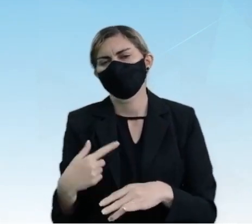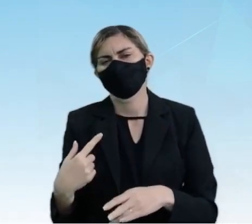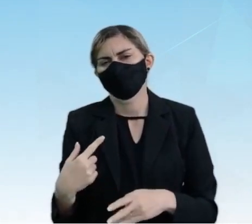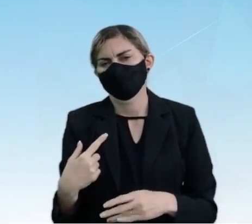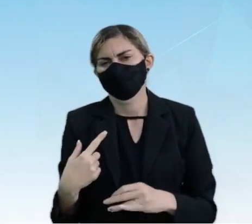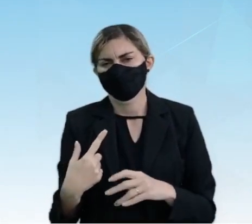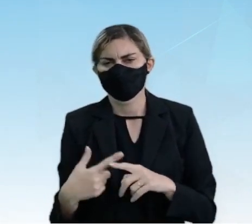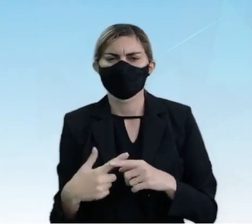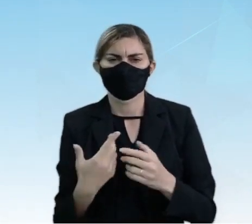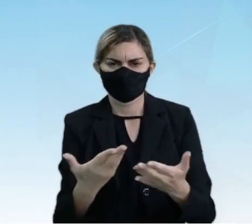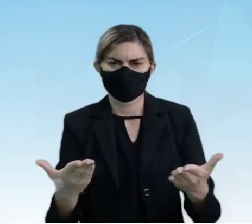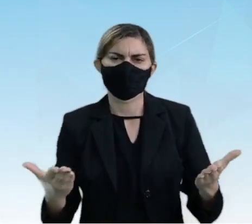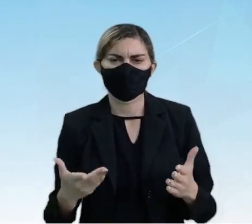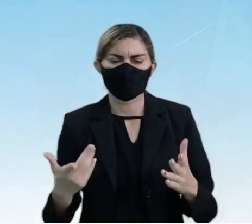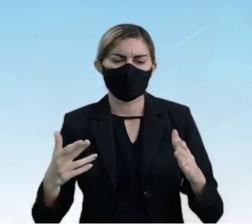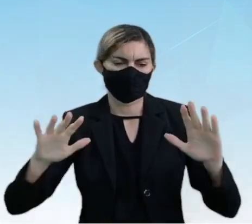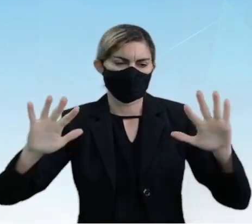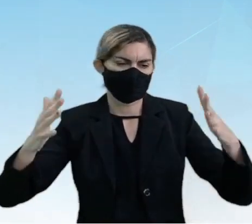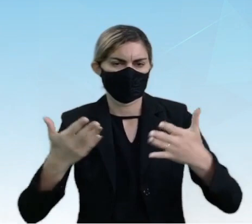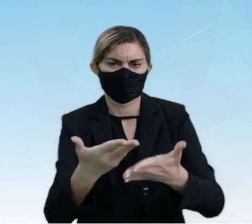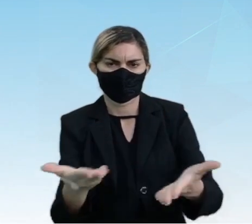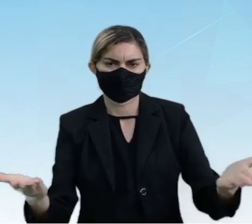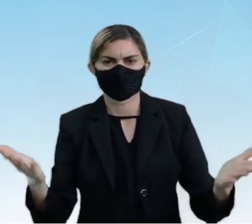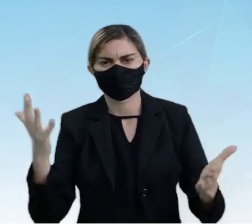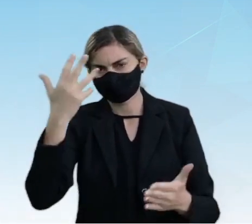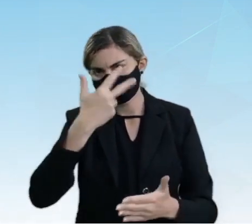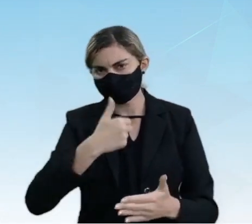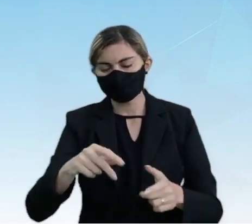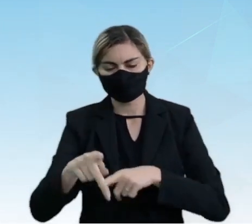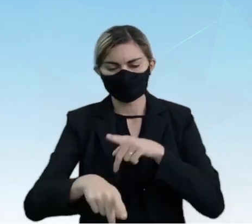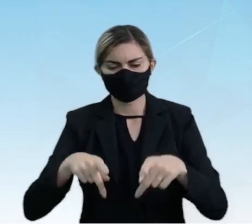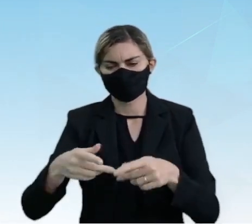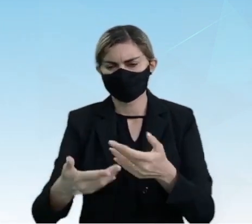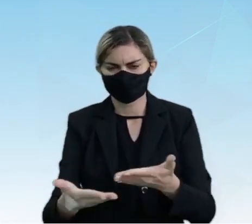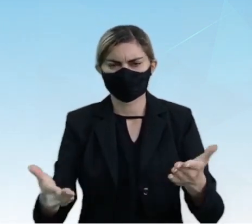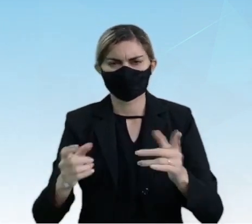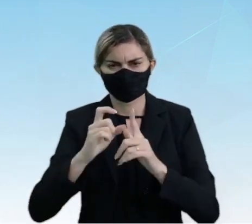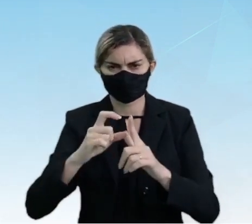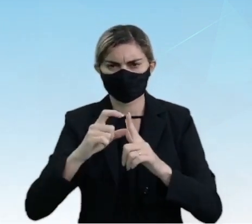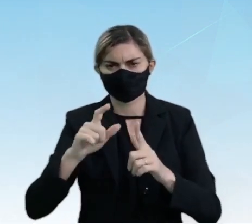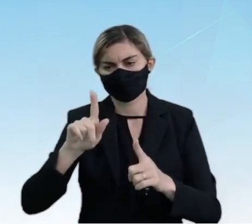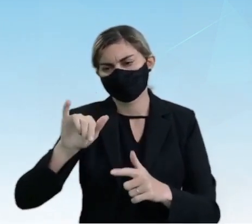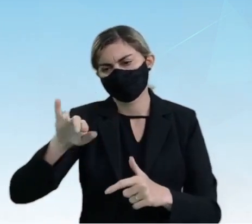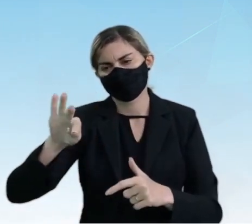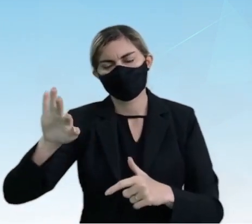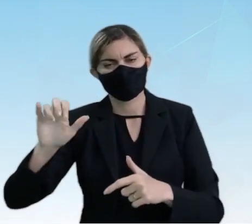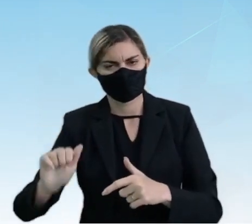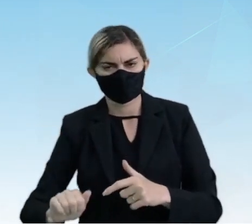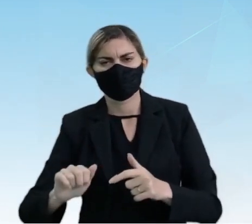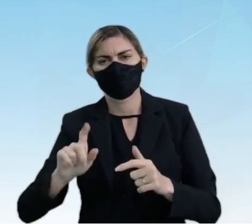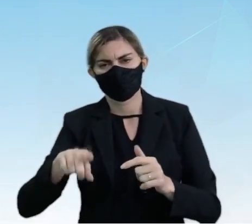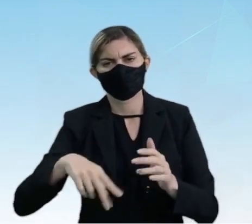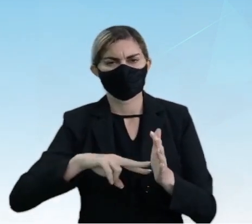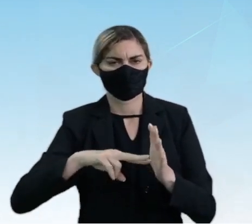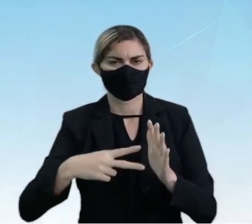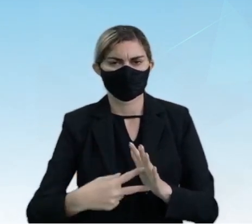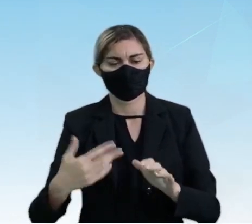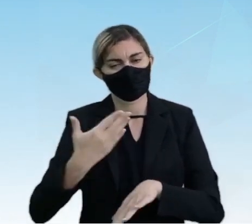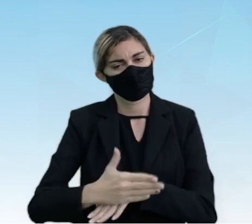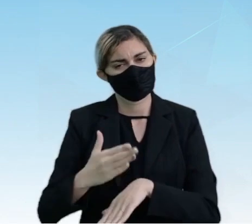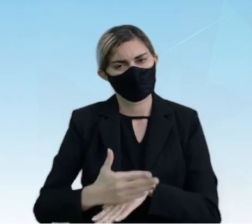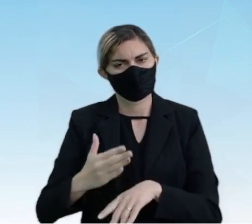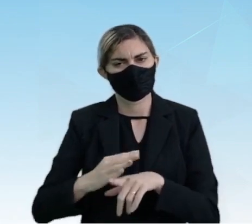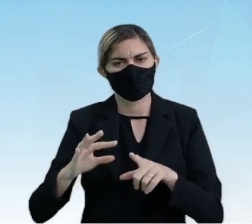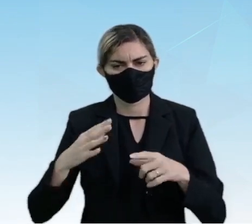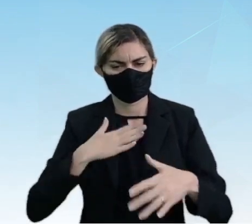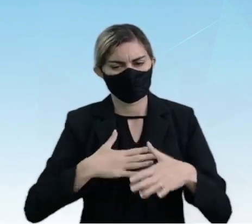porque era uma forma de cultuar a beleza daquele corpo. Tá? Então a palavra ginástica, literalmente, ela significa isso, exercitar-se